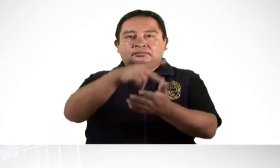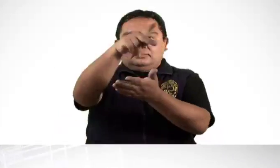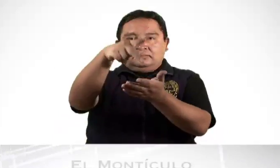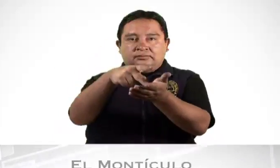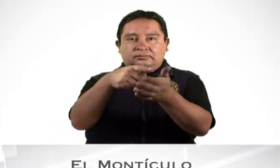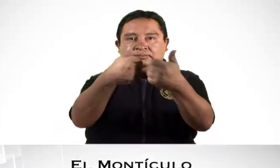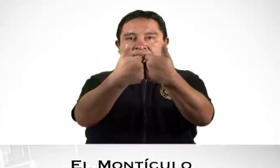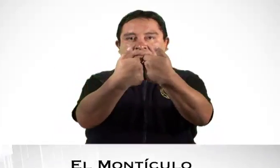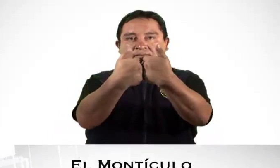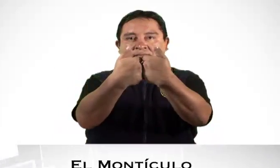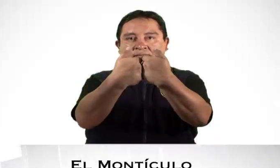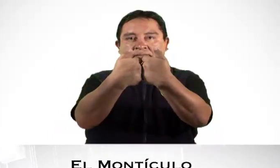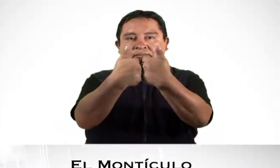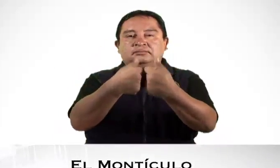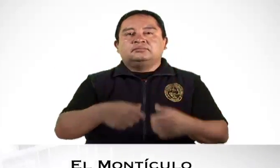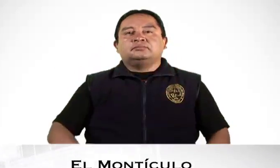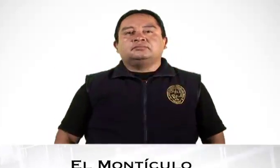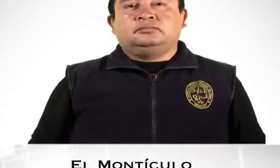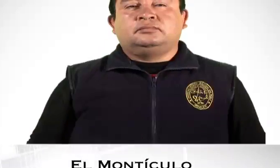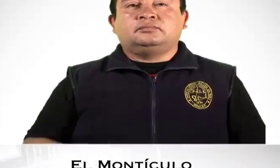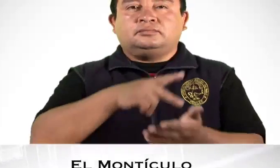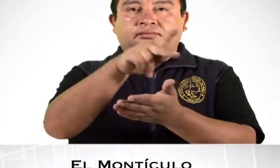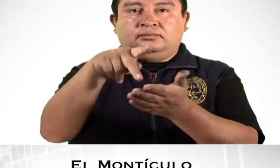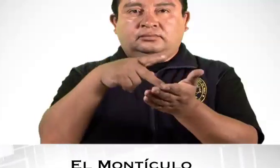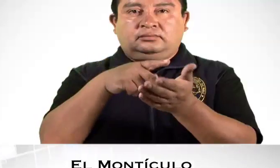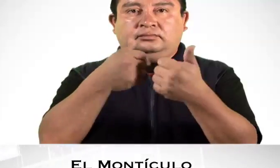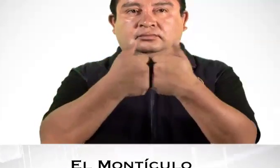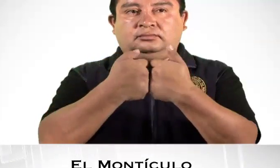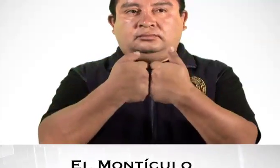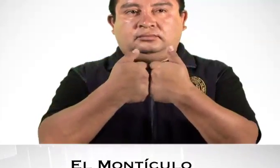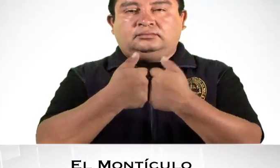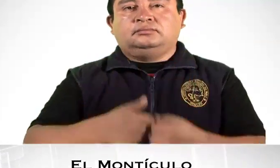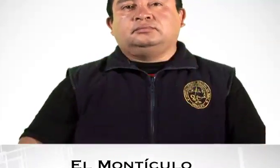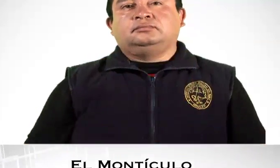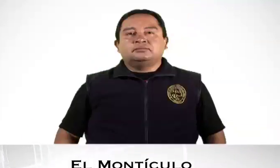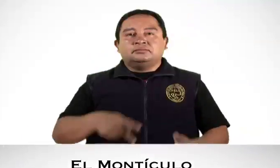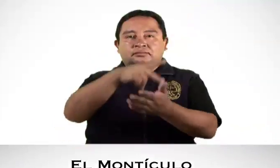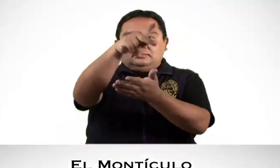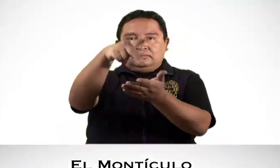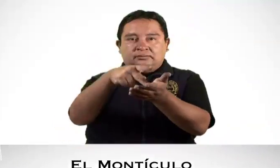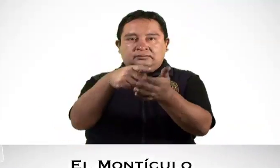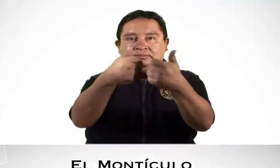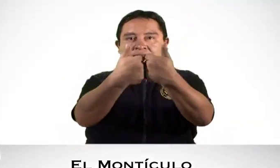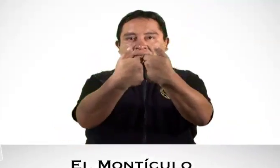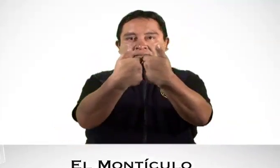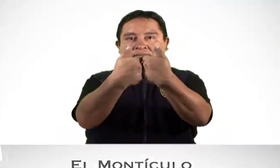El Montículo. El Montículo. El Montículo.